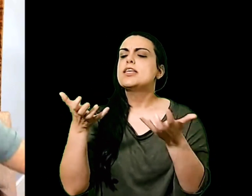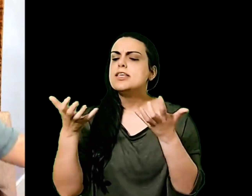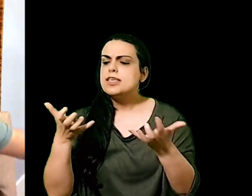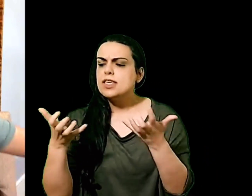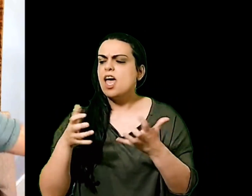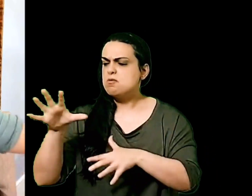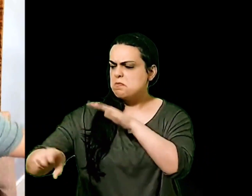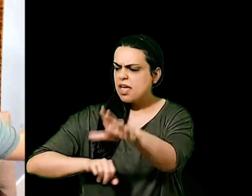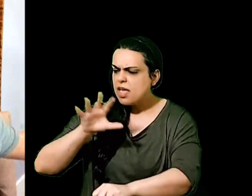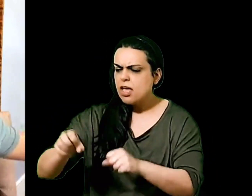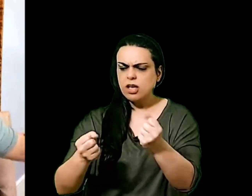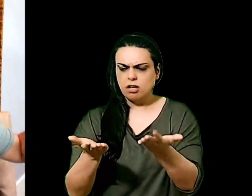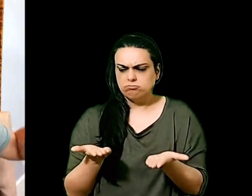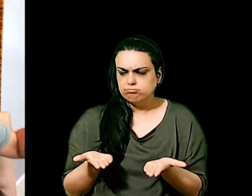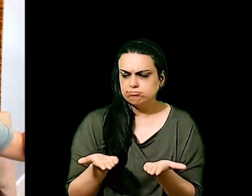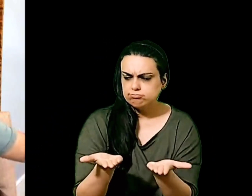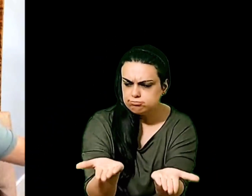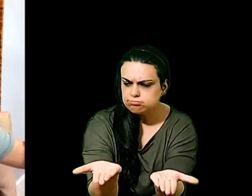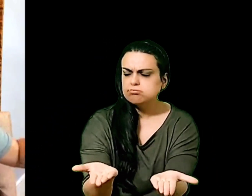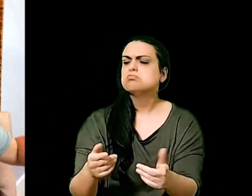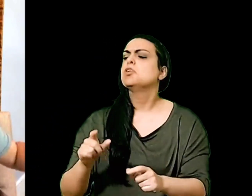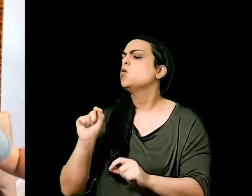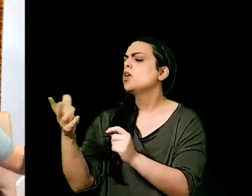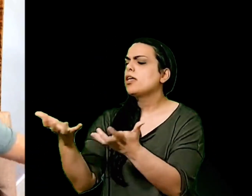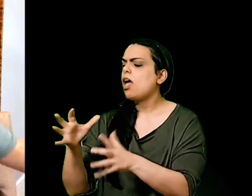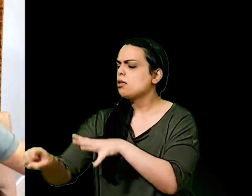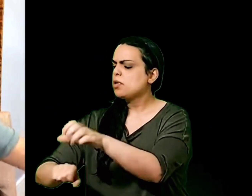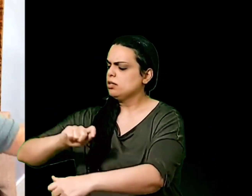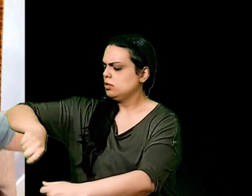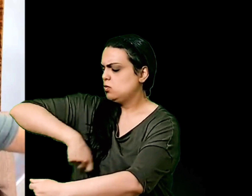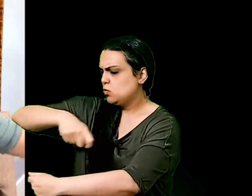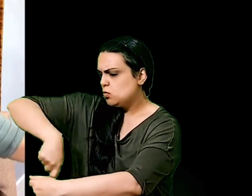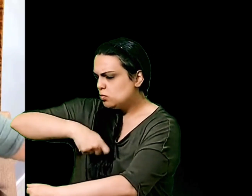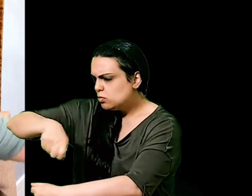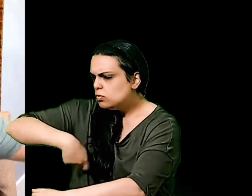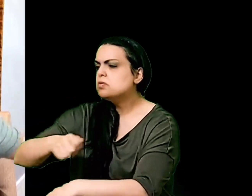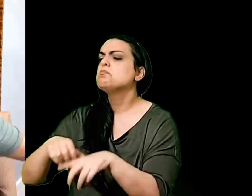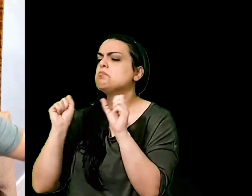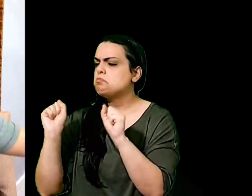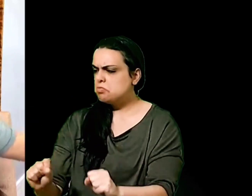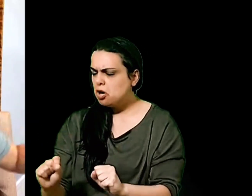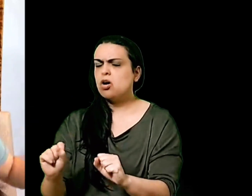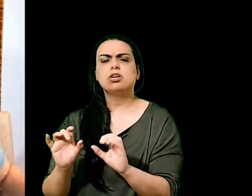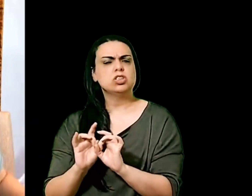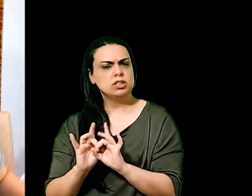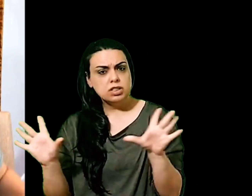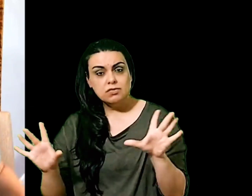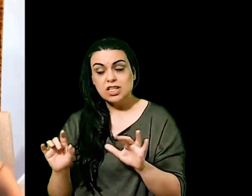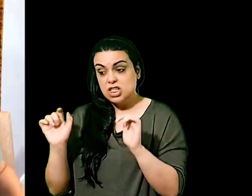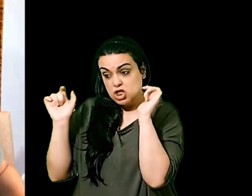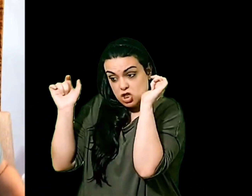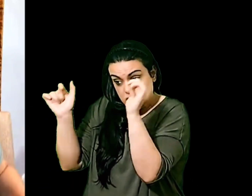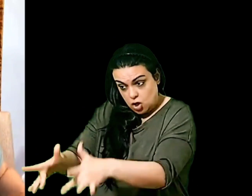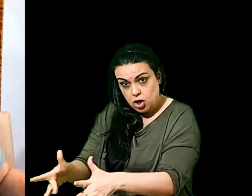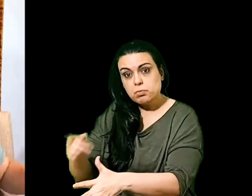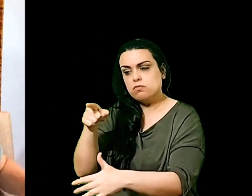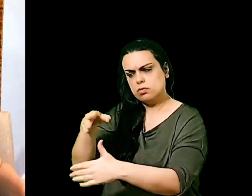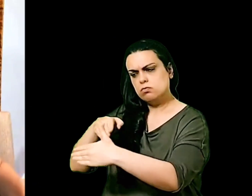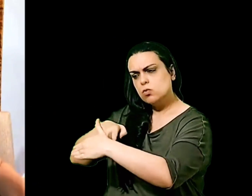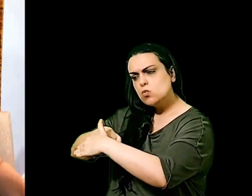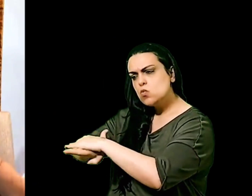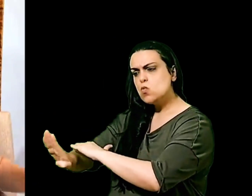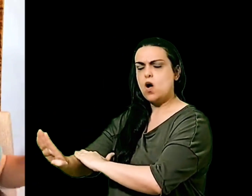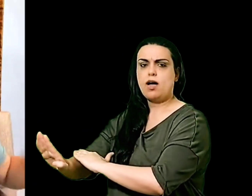O que quiserdes assar, assai, o que quiserdes cozer, cozei, está falando sobre o maná. E o